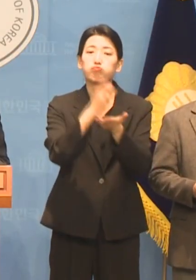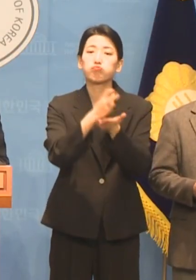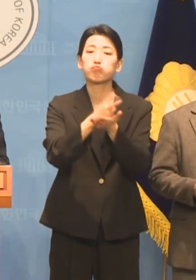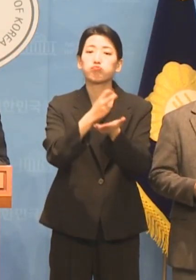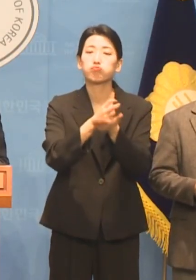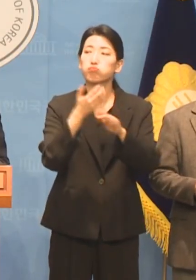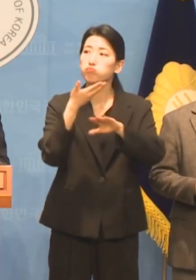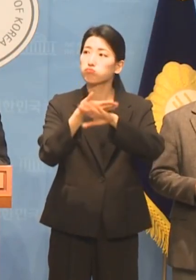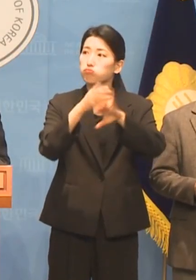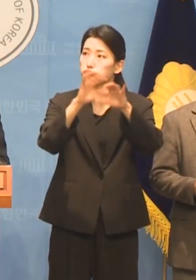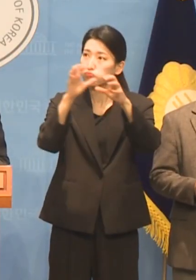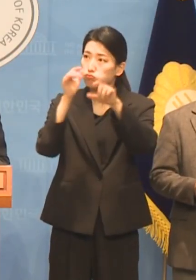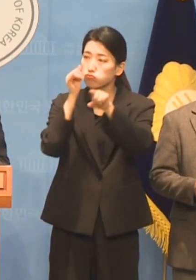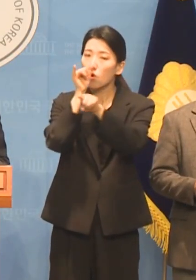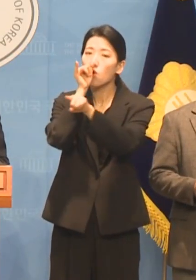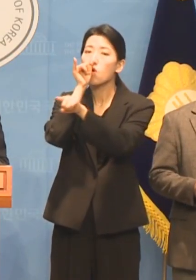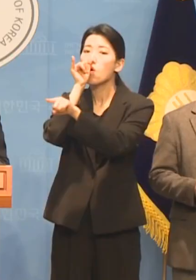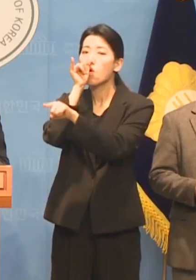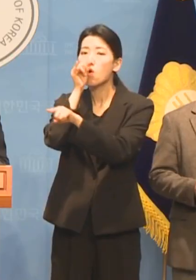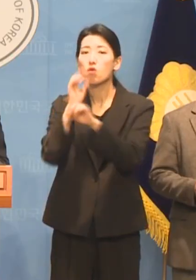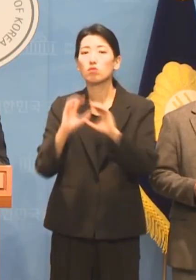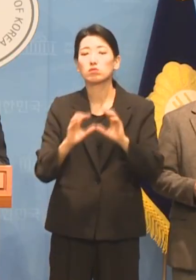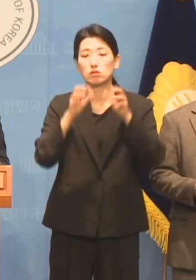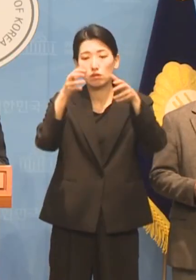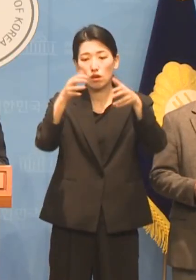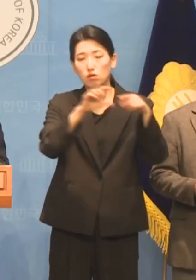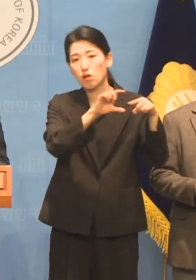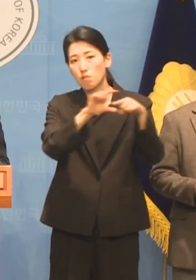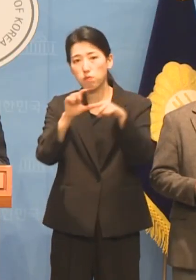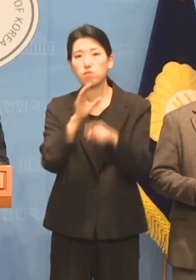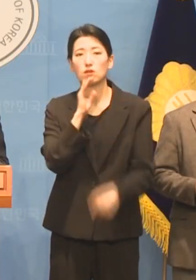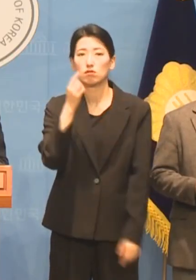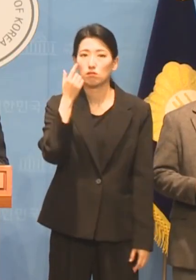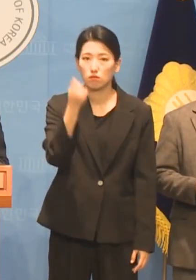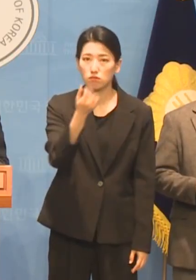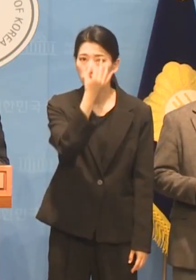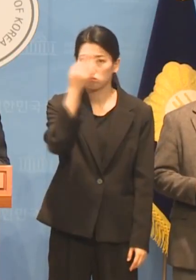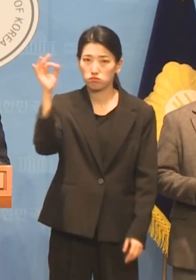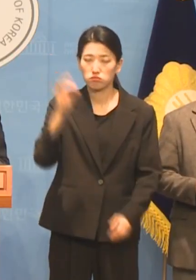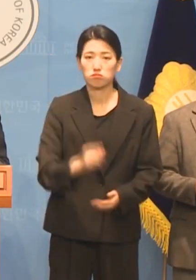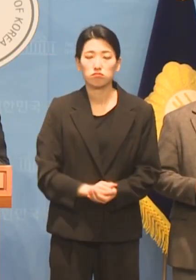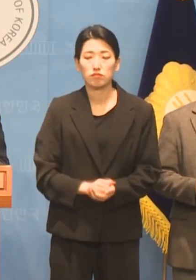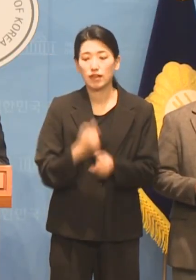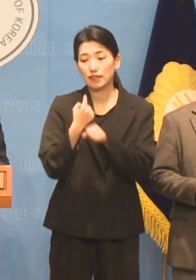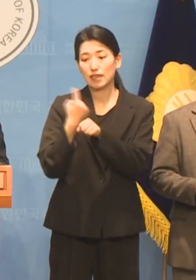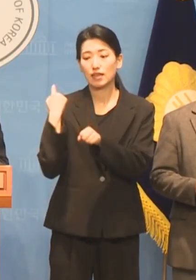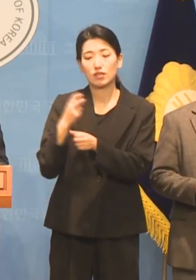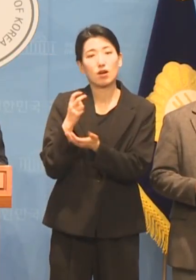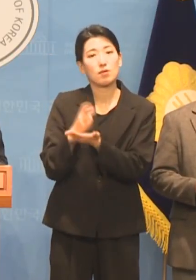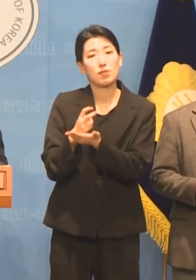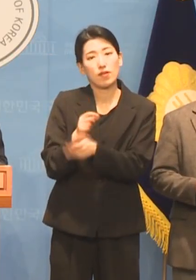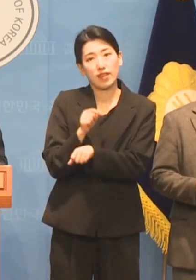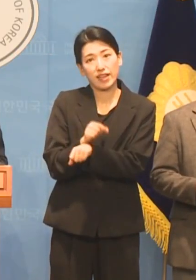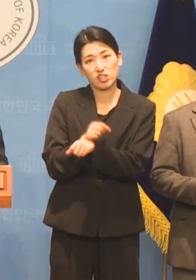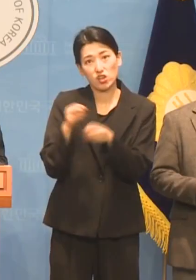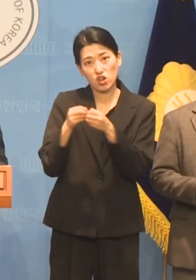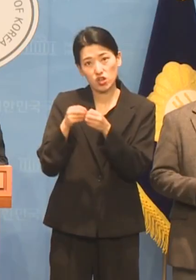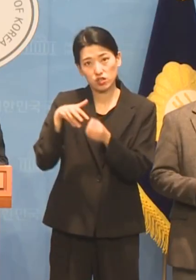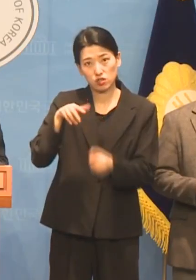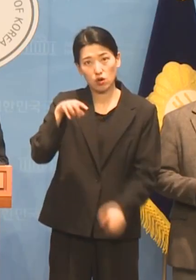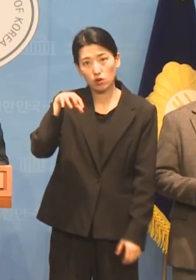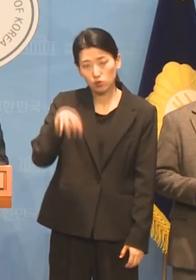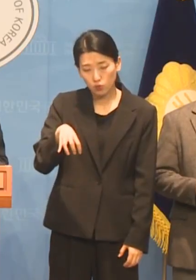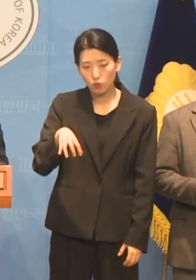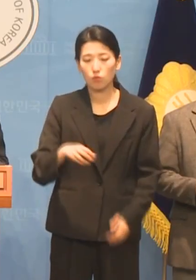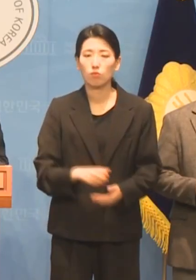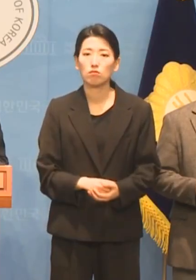글로벌 스탠다드라고 밝혔습니다. 작년 법원행정처도 국회에 제출한 자료를 통해